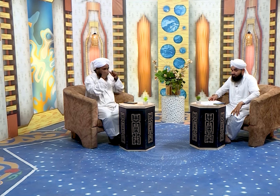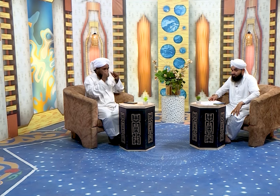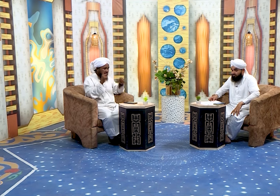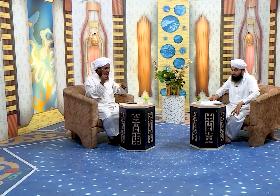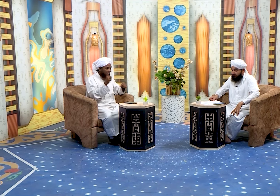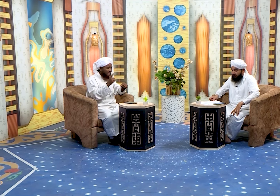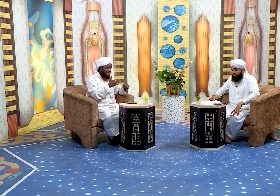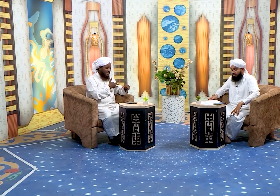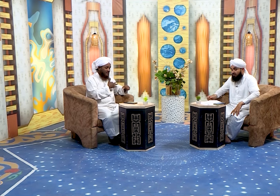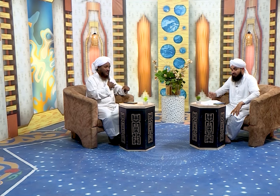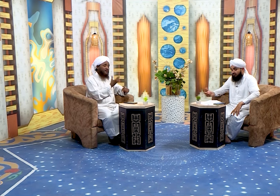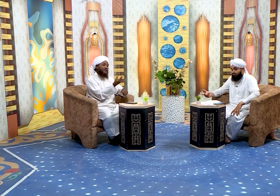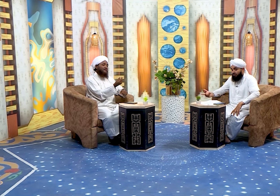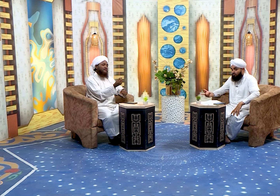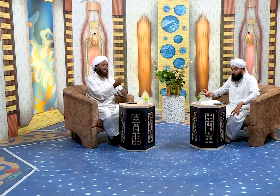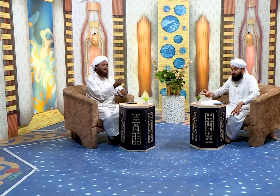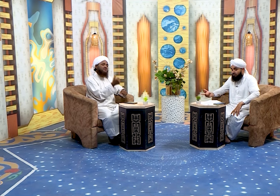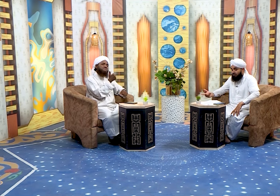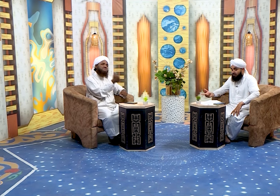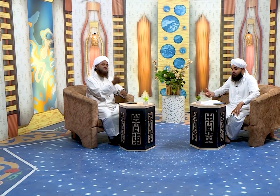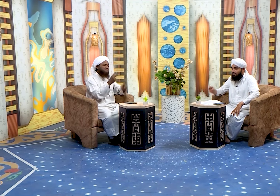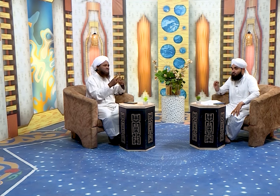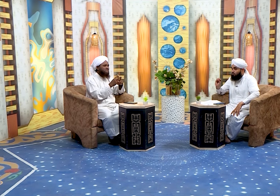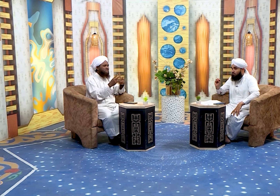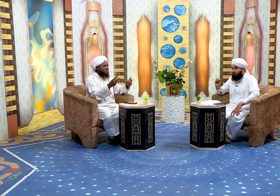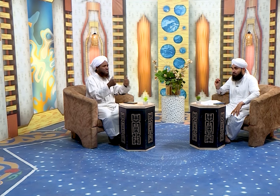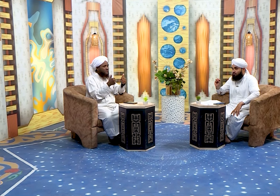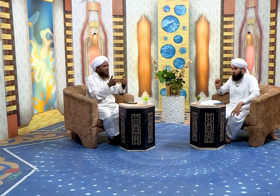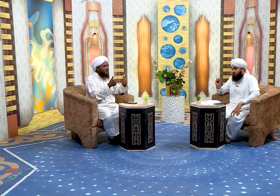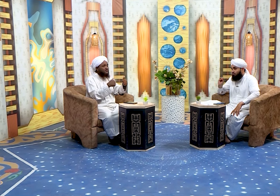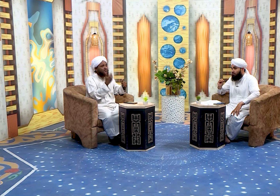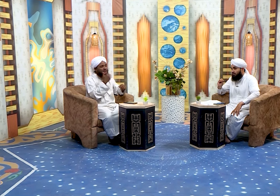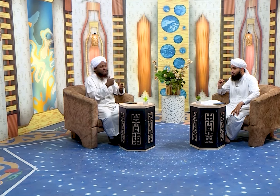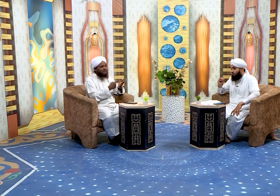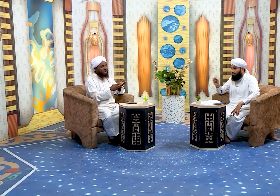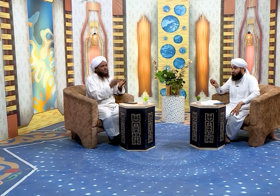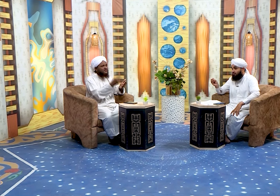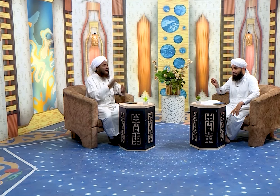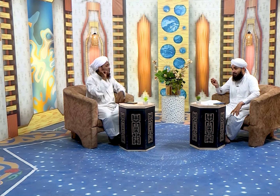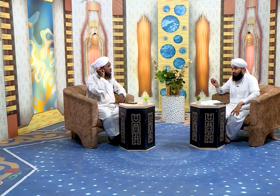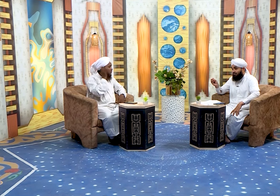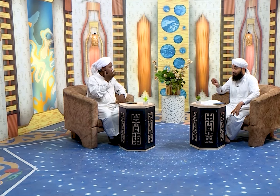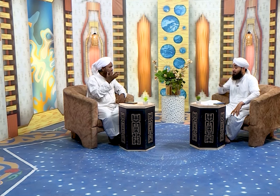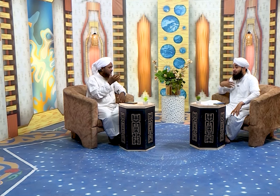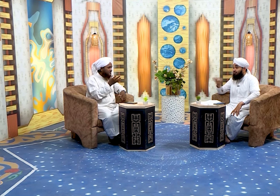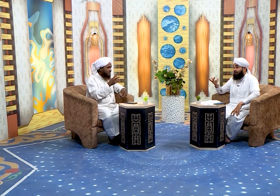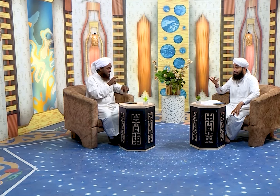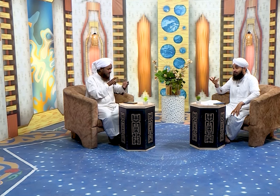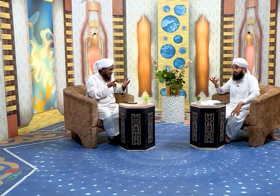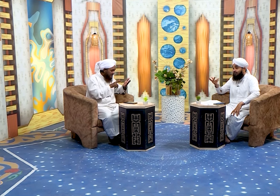نرمی بڑی خوبصورت چیز ہے سونا ہوتا ہے نا سونا وہ بھی نرم ہو کر زیور بنتا ہے پھر گلے میں پینا جاتا ہے